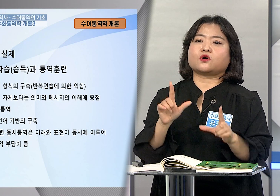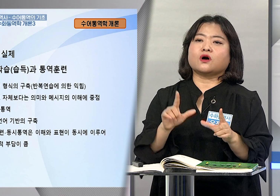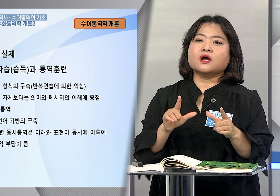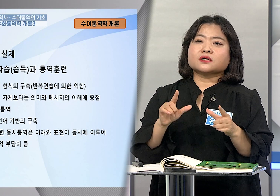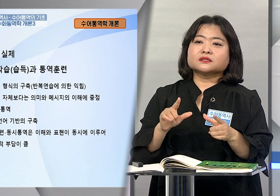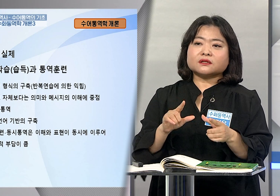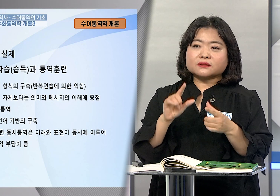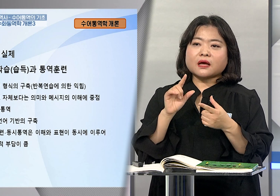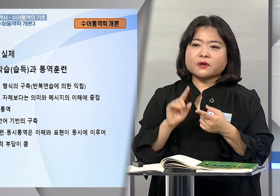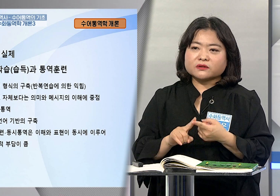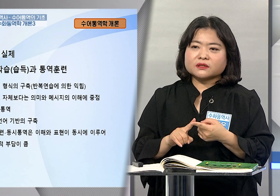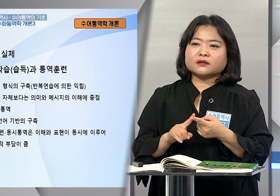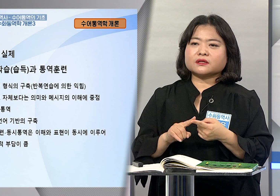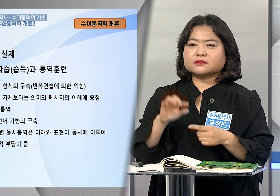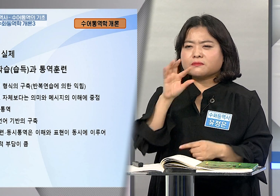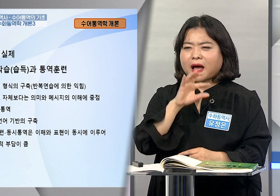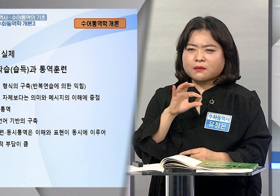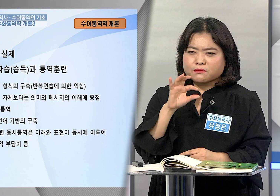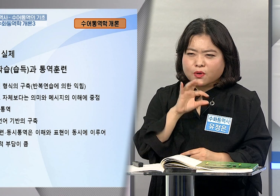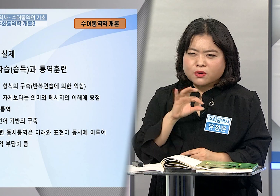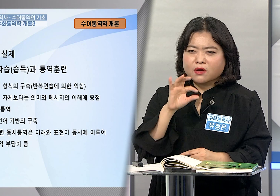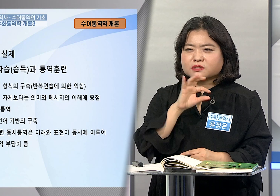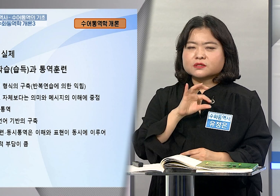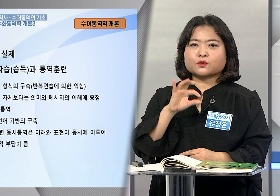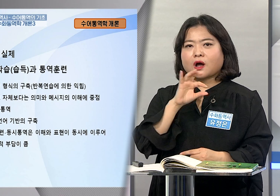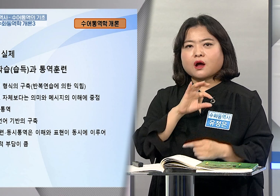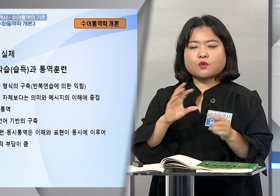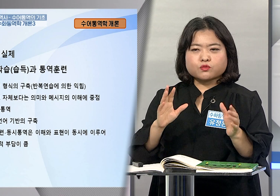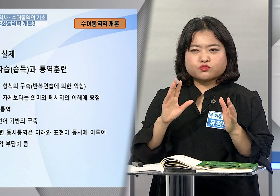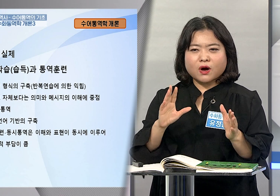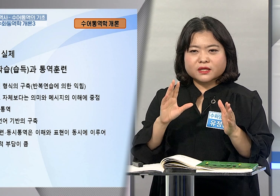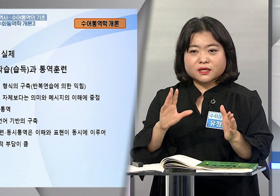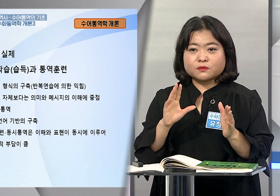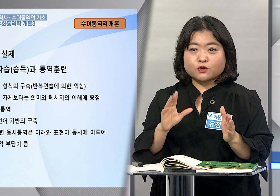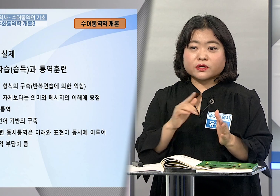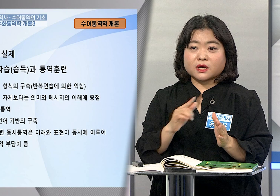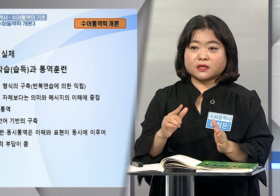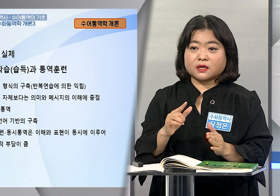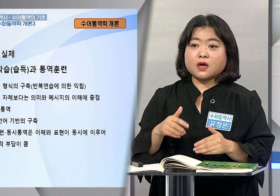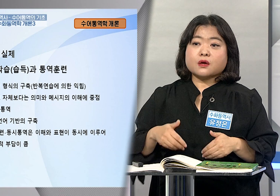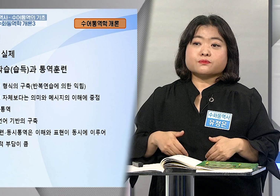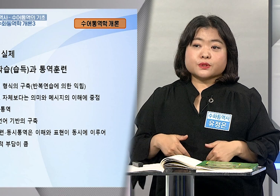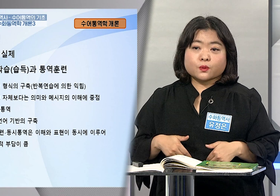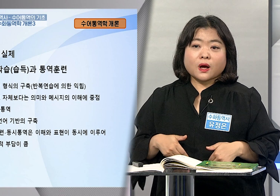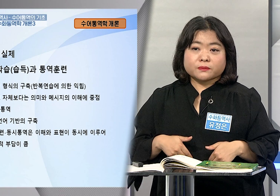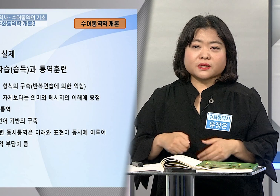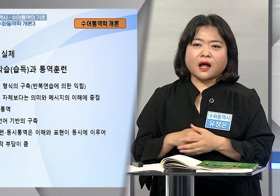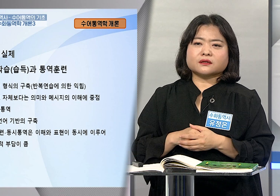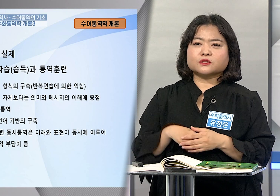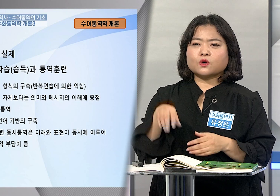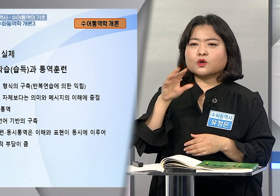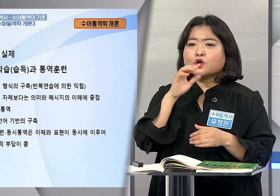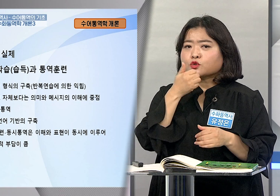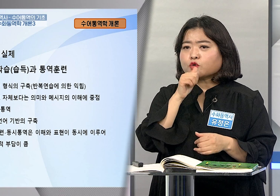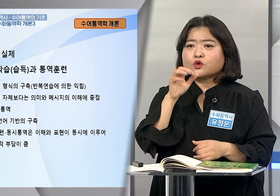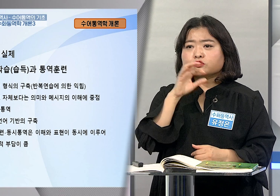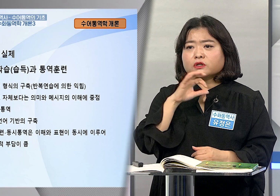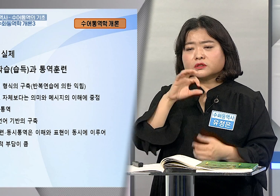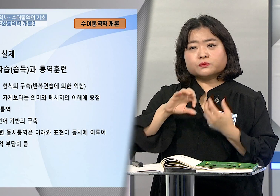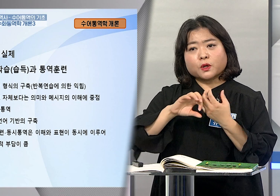형식이죠. 그렇다면 이거에 대해서는 반복 연습과 공부와 익힘이 굉장히 필요합니다. 그리고 통역 훈련은